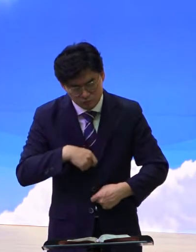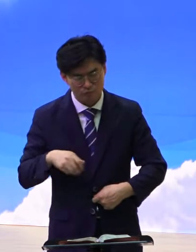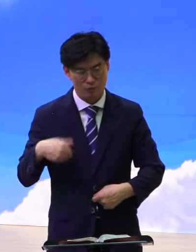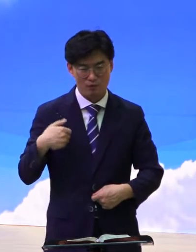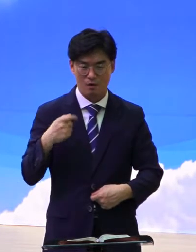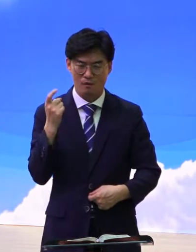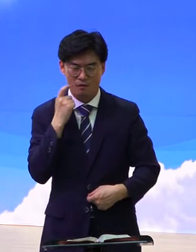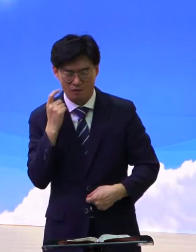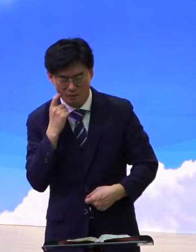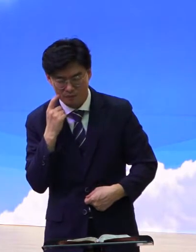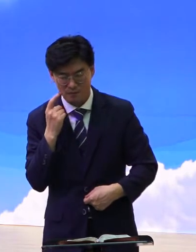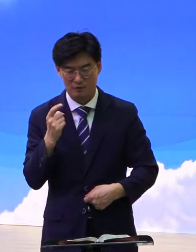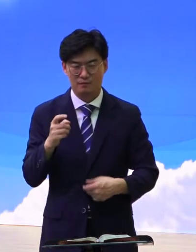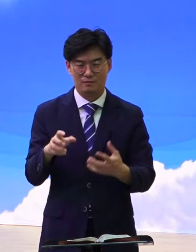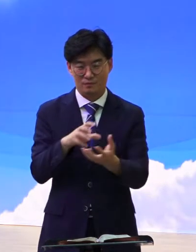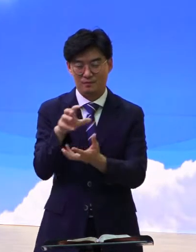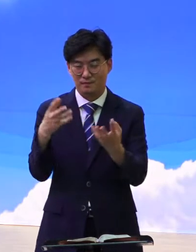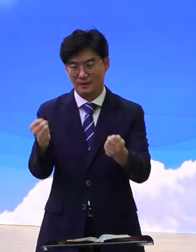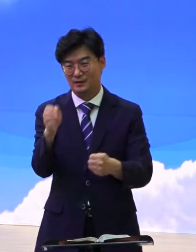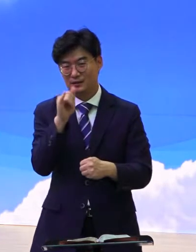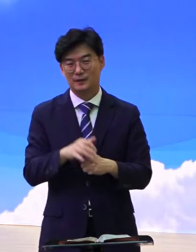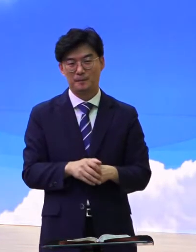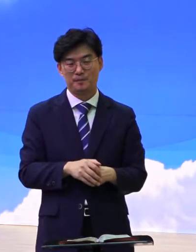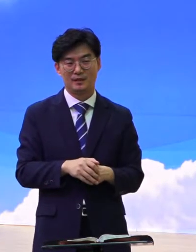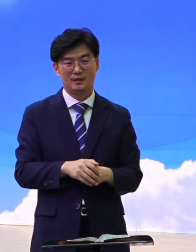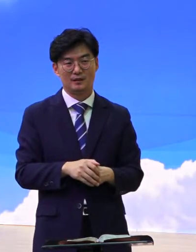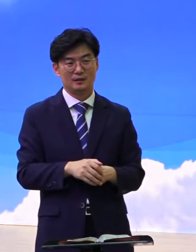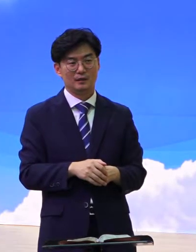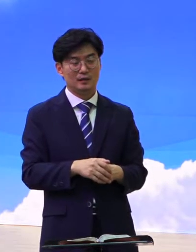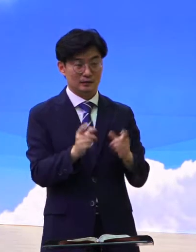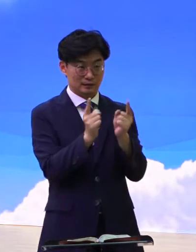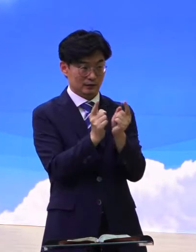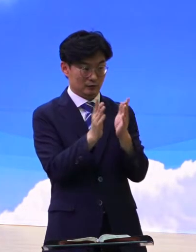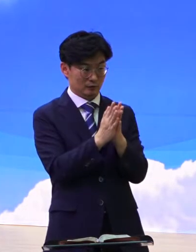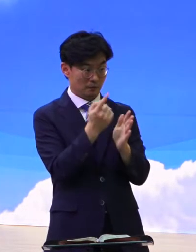같습니다. 눈으로 보는 것에 매여 있는 시대죠.